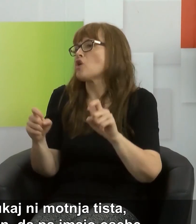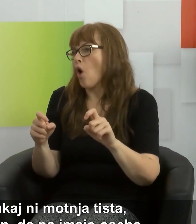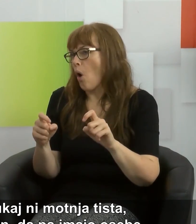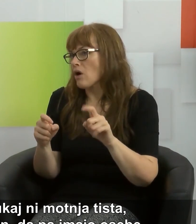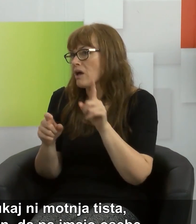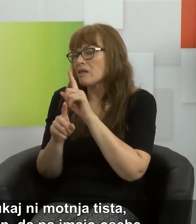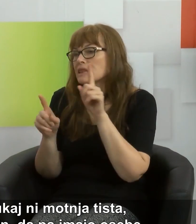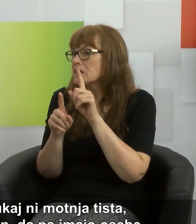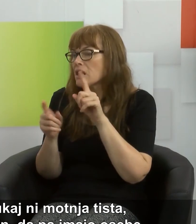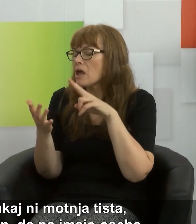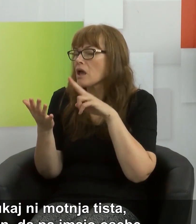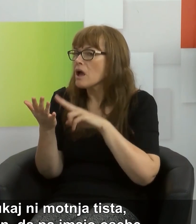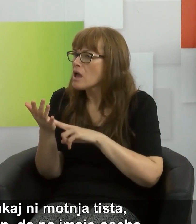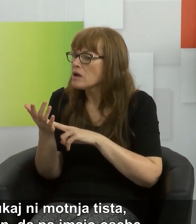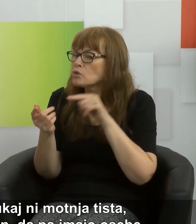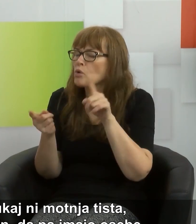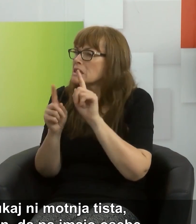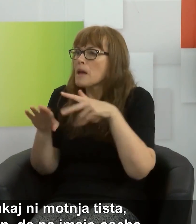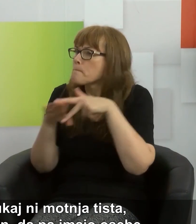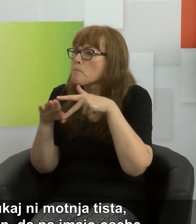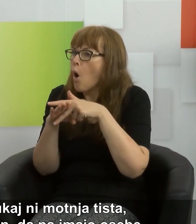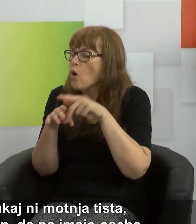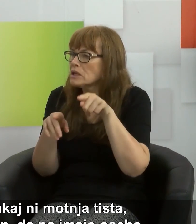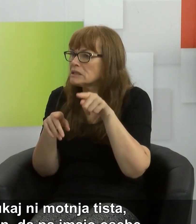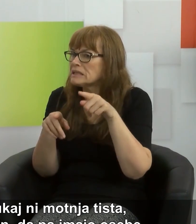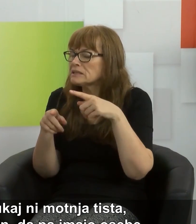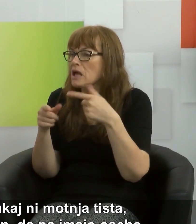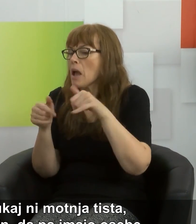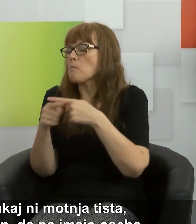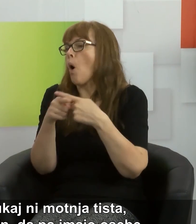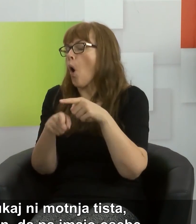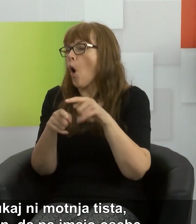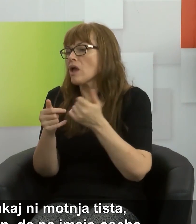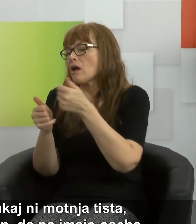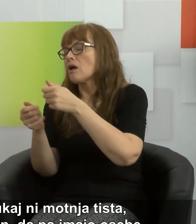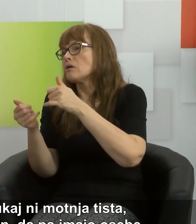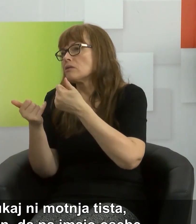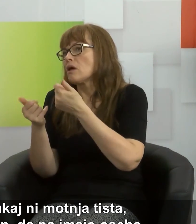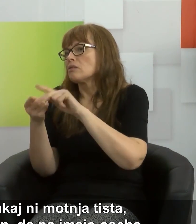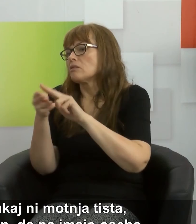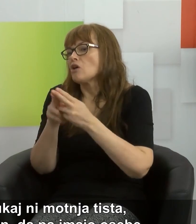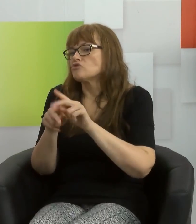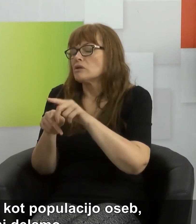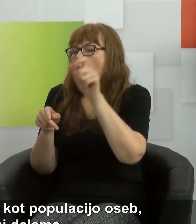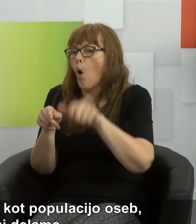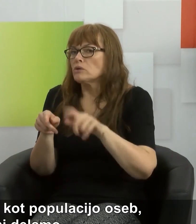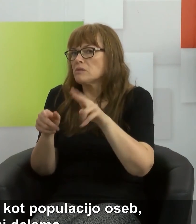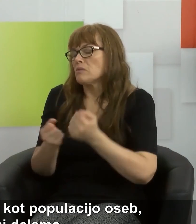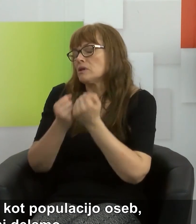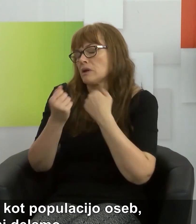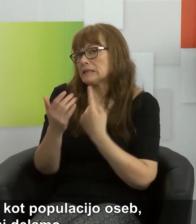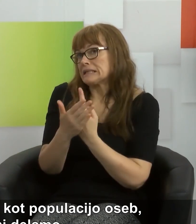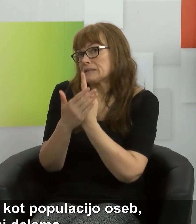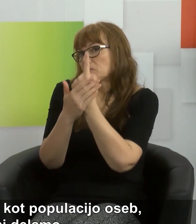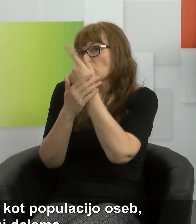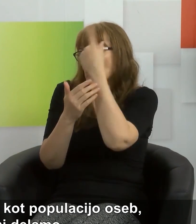pravi, dejansko tukaj ni motnja tista, ki pogojuje na nek način, da pa ima osebe. Zdaj jaz izpostavljam